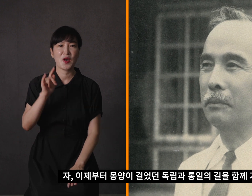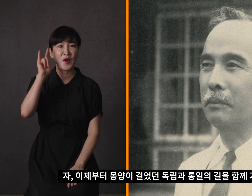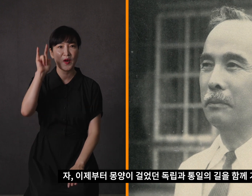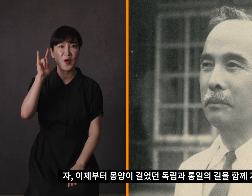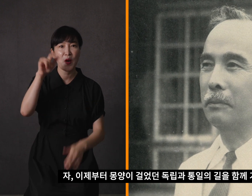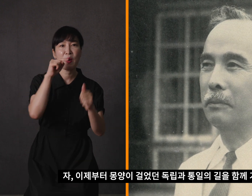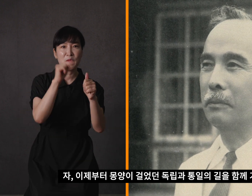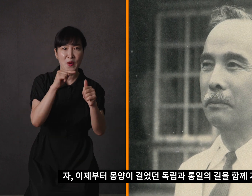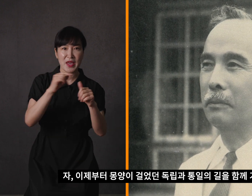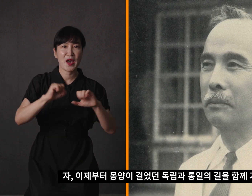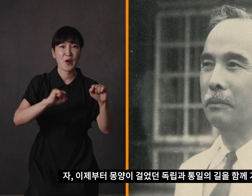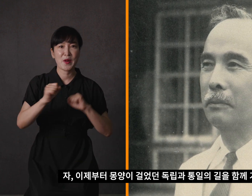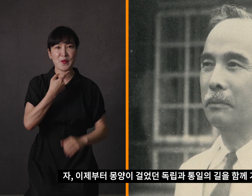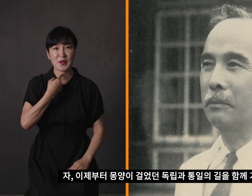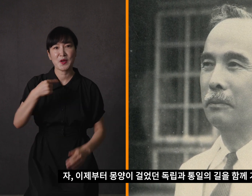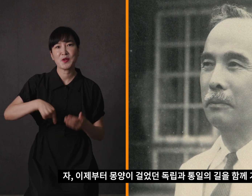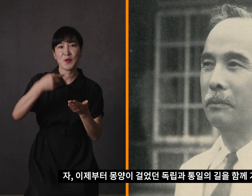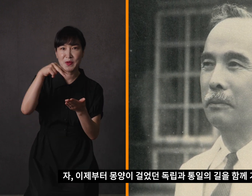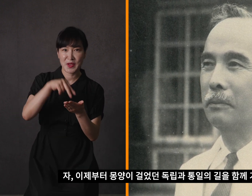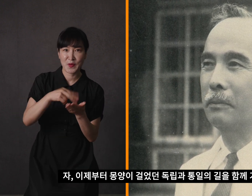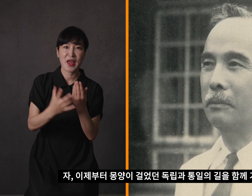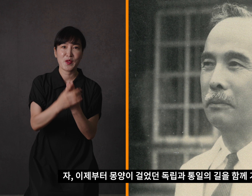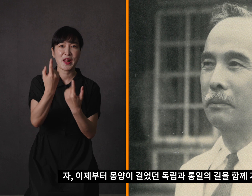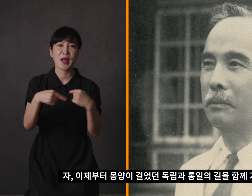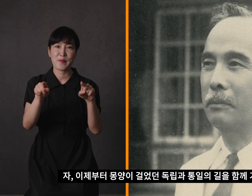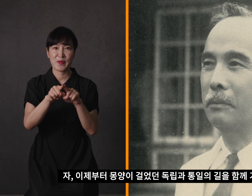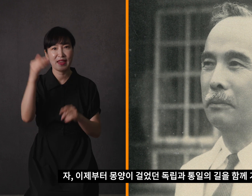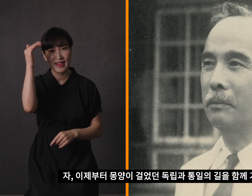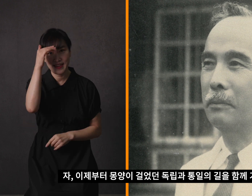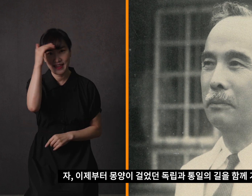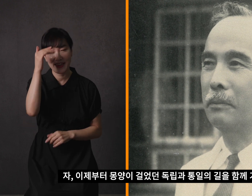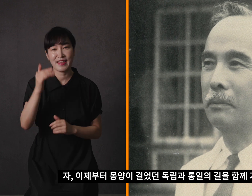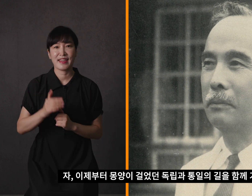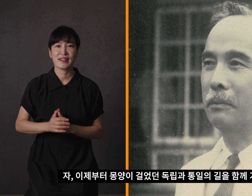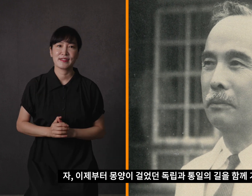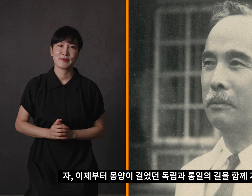몽양이 걸었던 독립과 통일의 길을 함께 가볼까요?